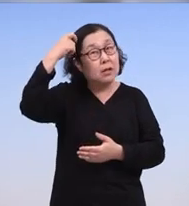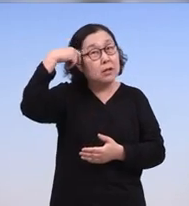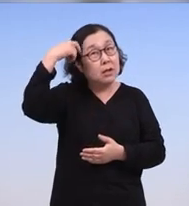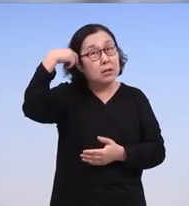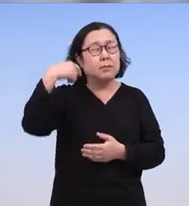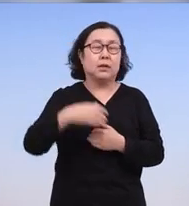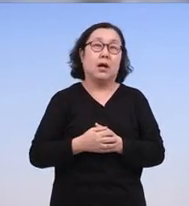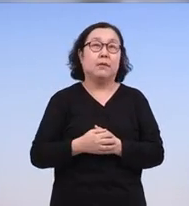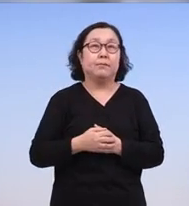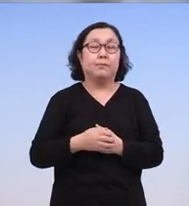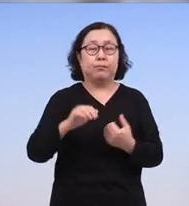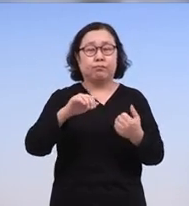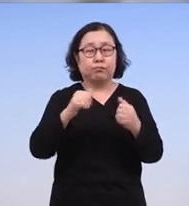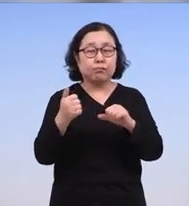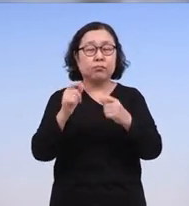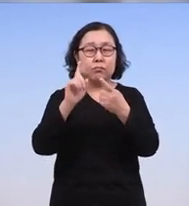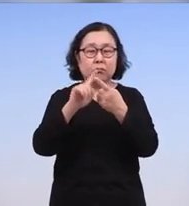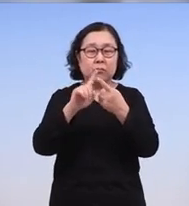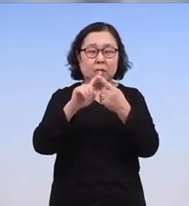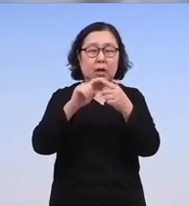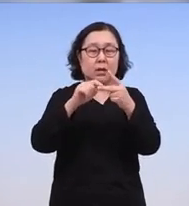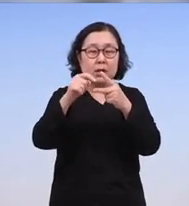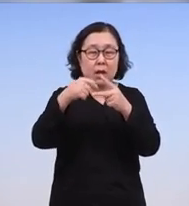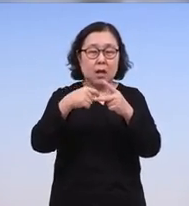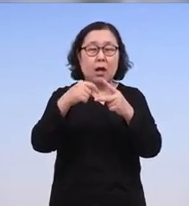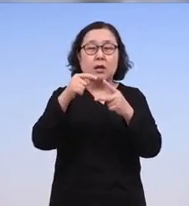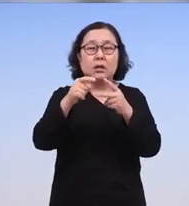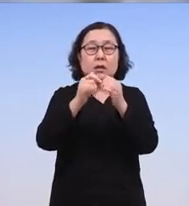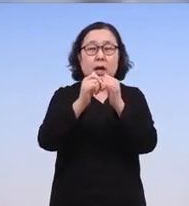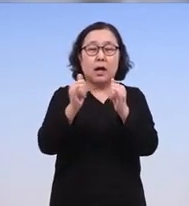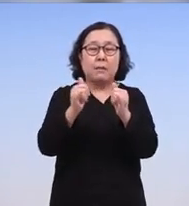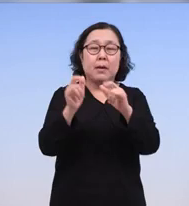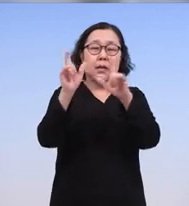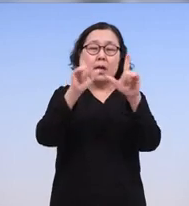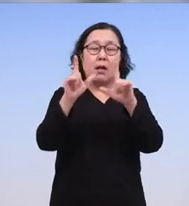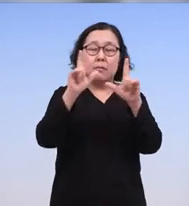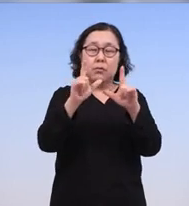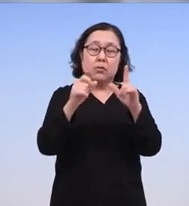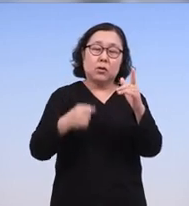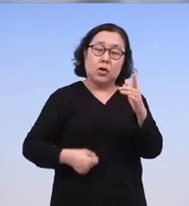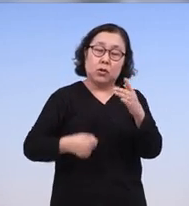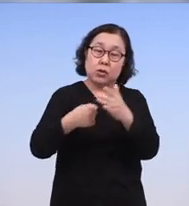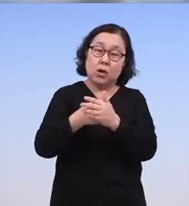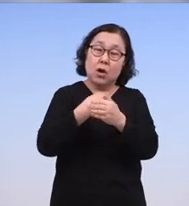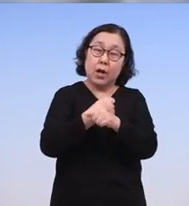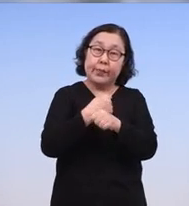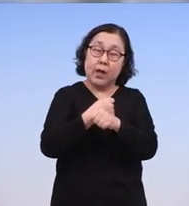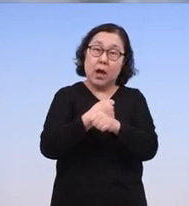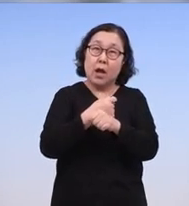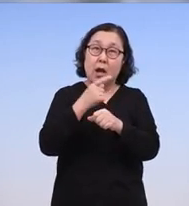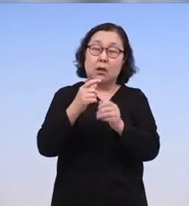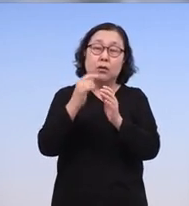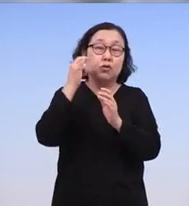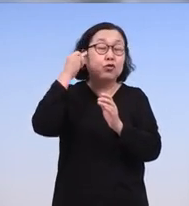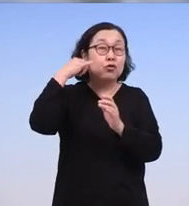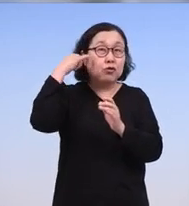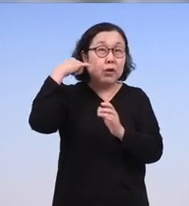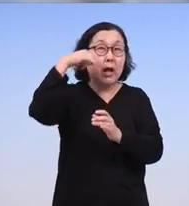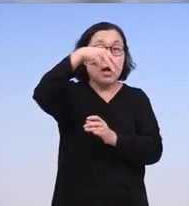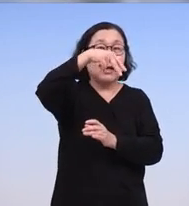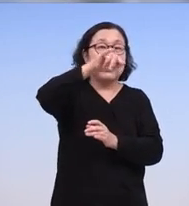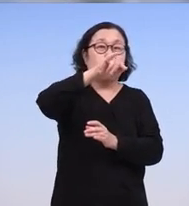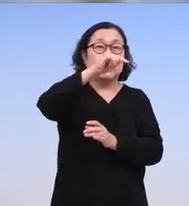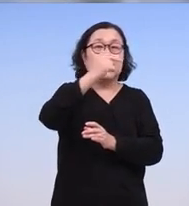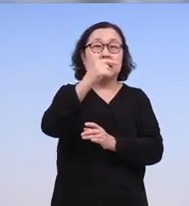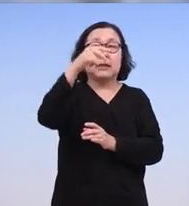걸 느꼈습니다. 죽음에 대한 이해가 그 사람의 삶을 결정한다. 그 중국의 진시황이 바로 그 케이스